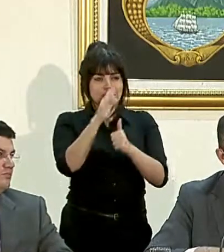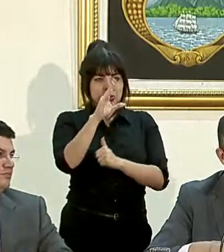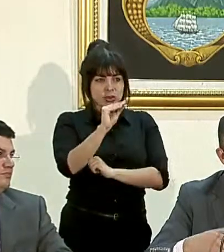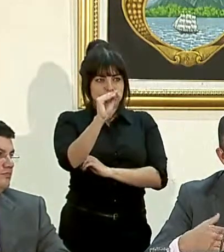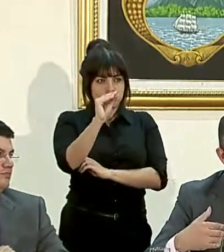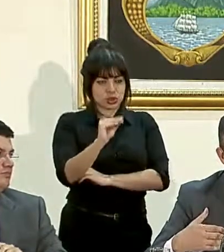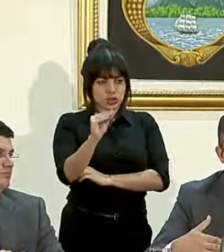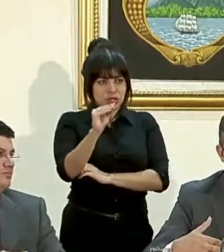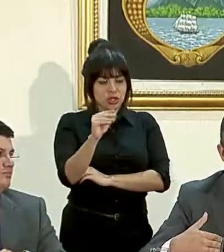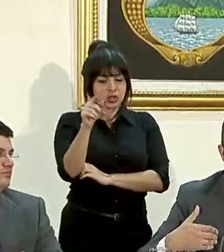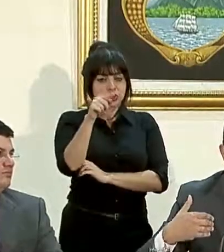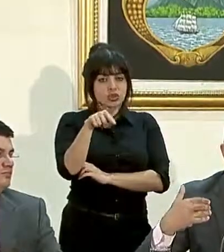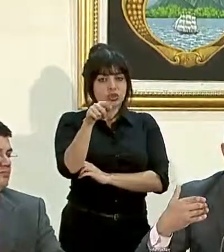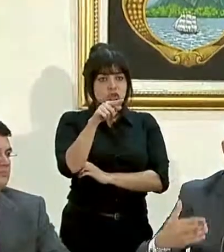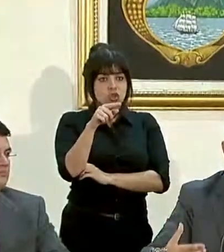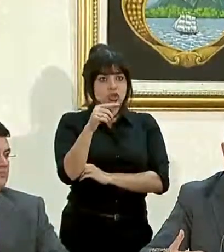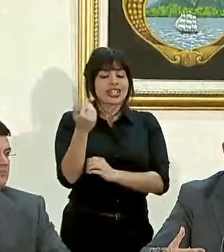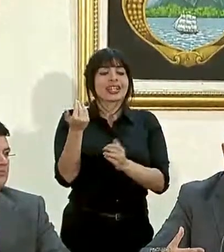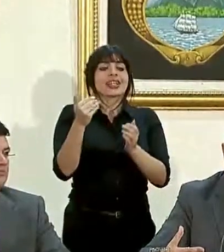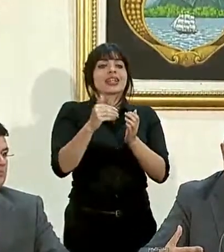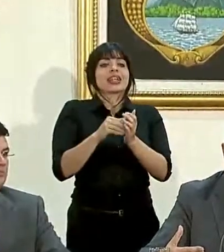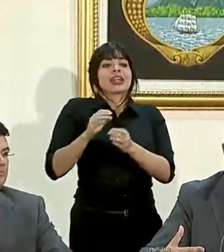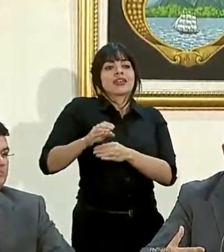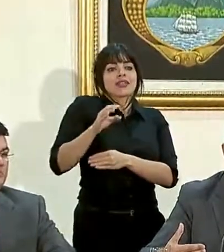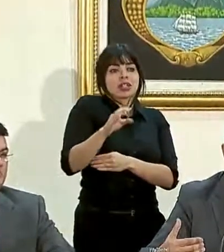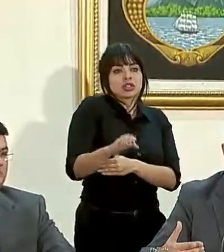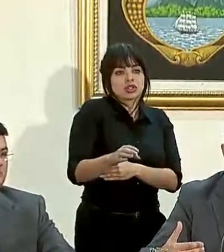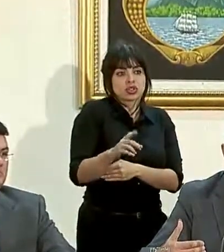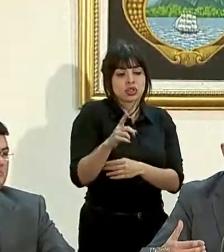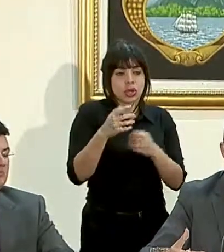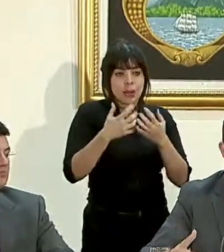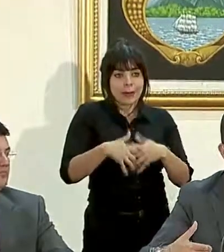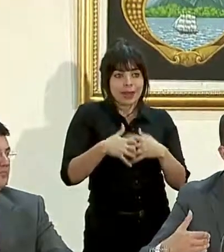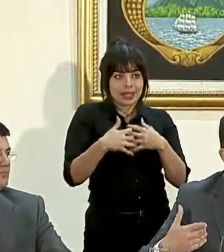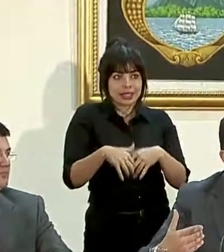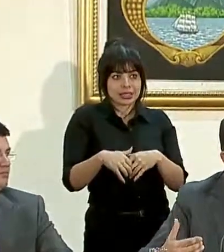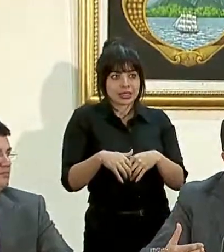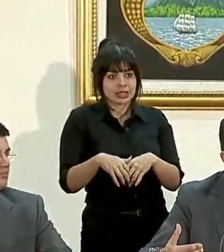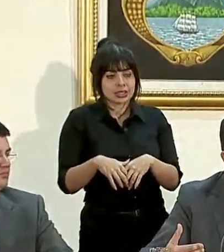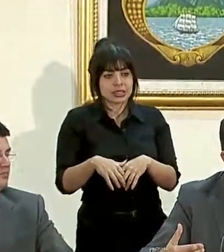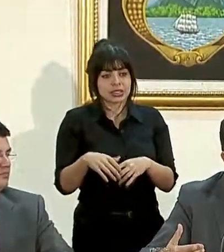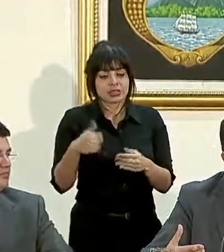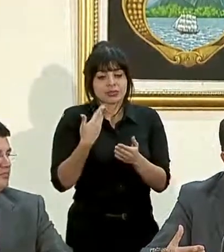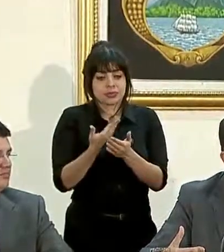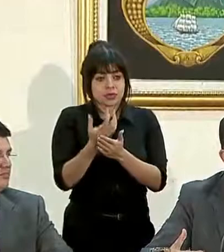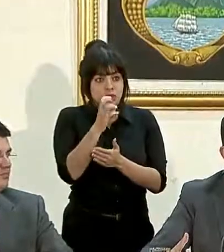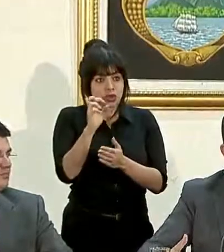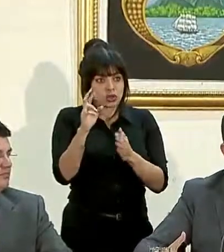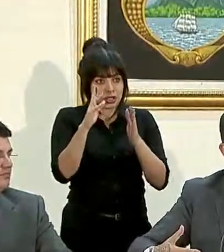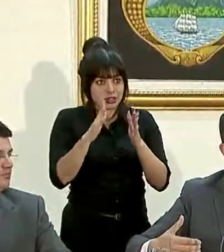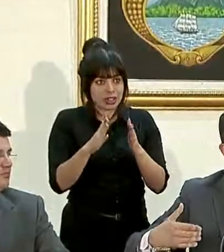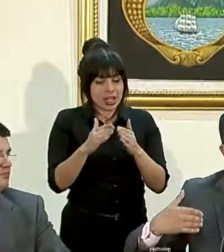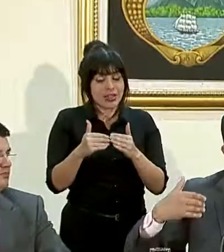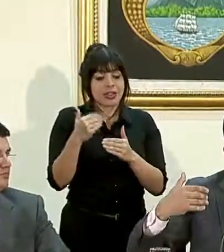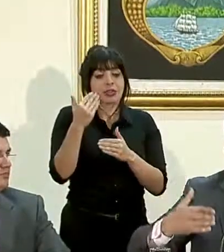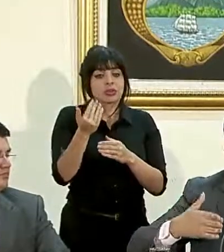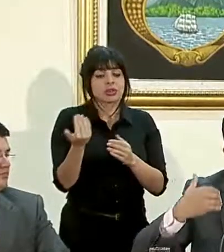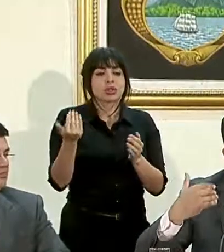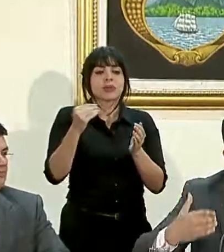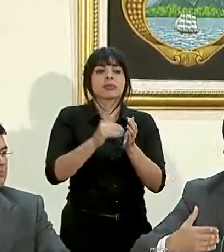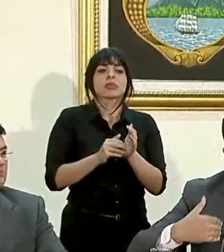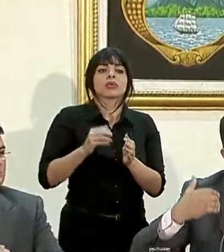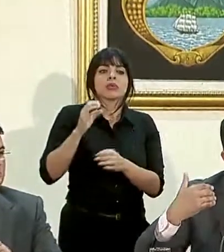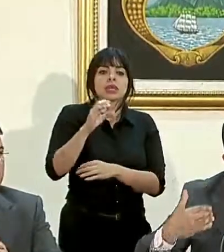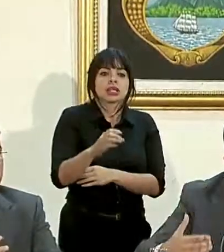50% son reinversiones, es decir, son empresas que llegaron a Costa Rica y después han